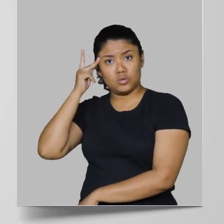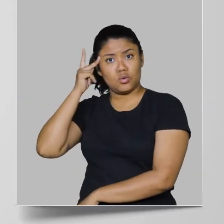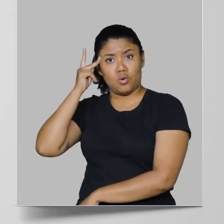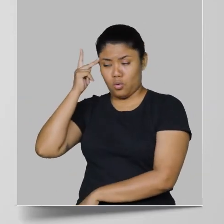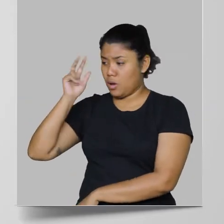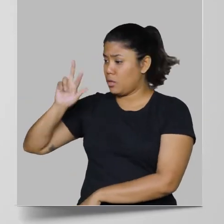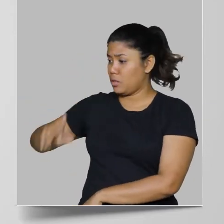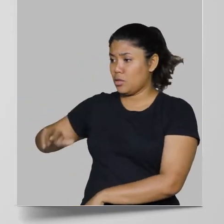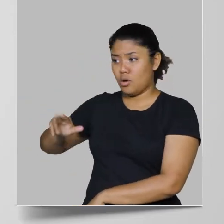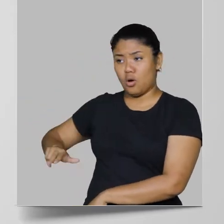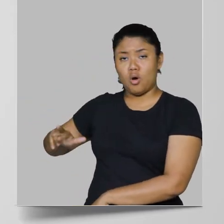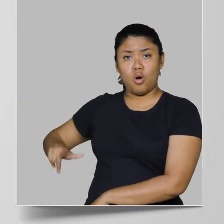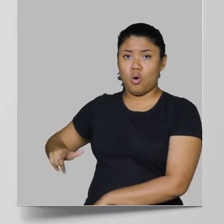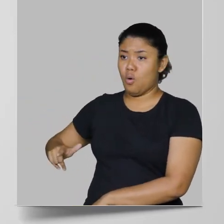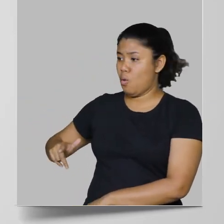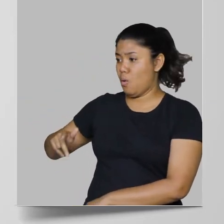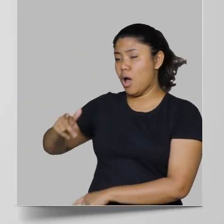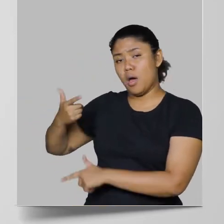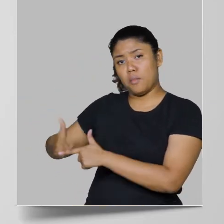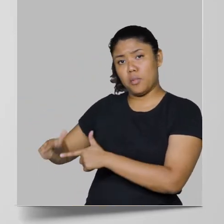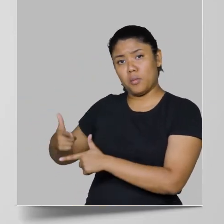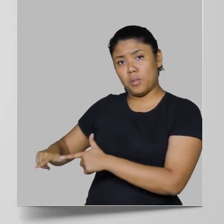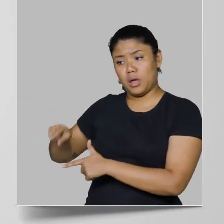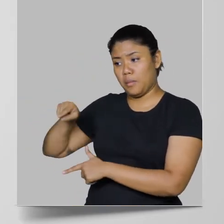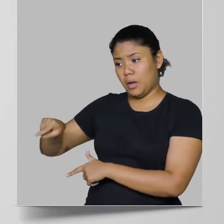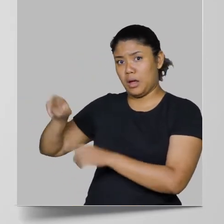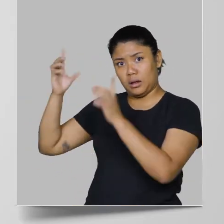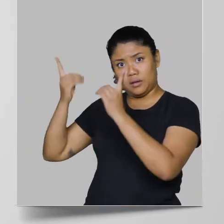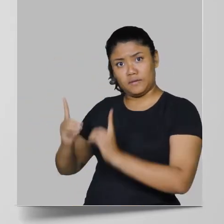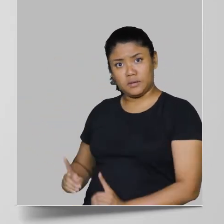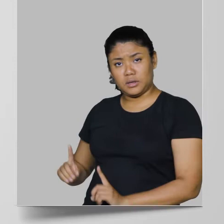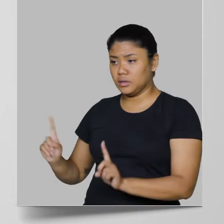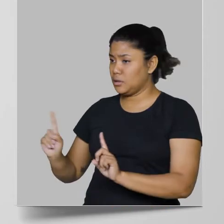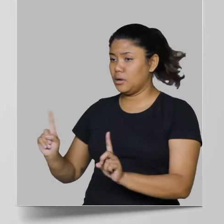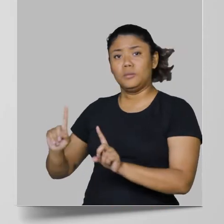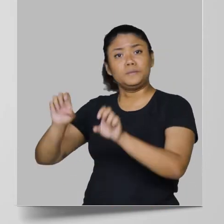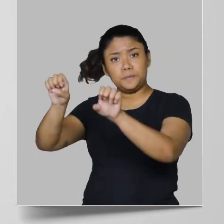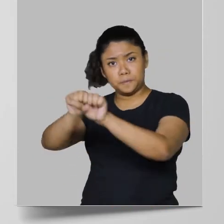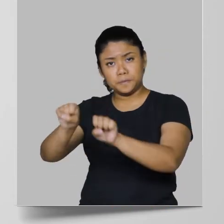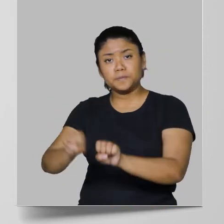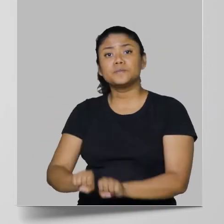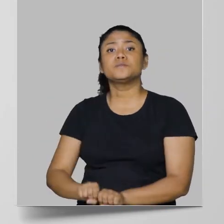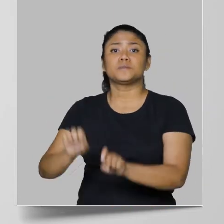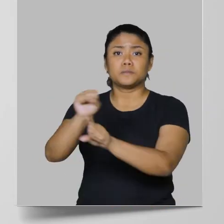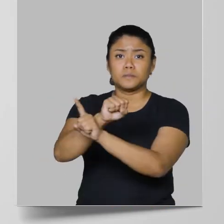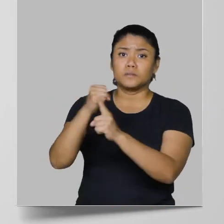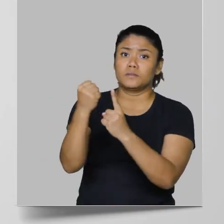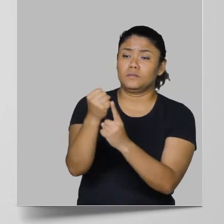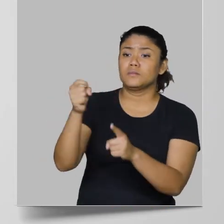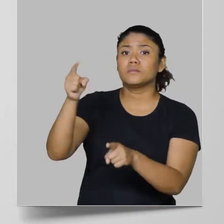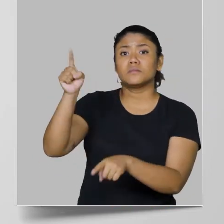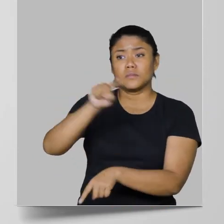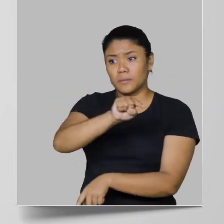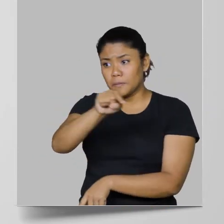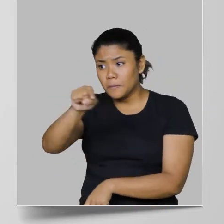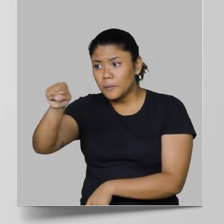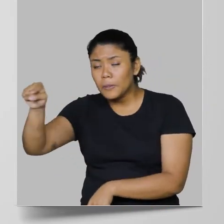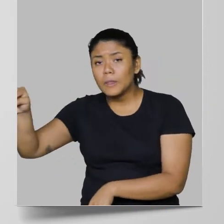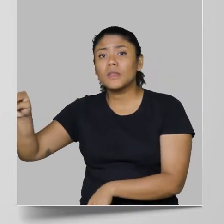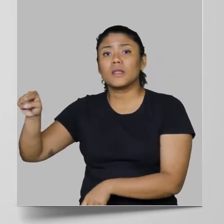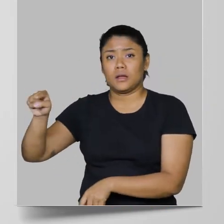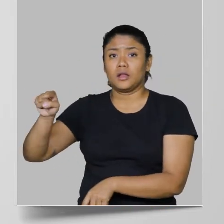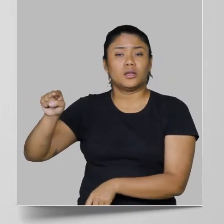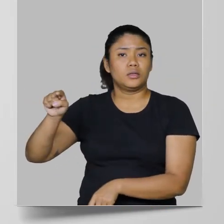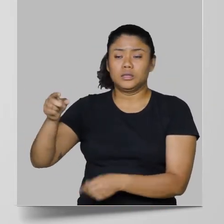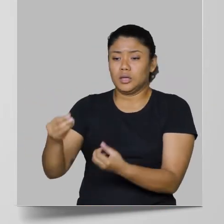que o indivíduo é um problema, não é um indivíduo que é um problema, é a estrutura social, é a